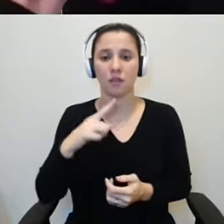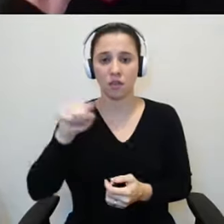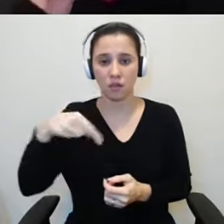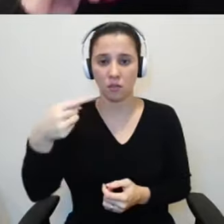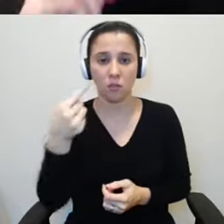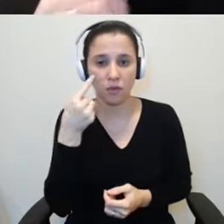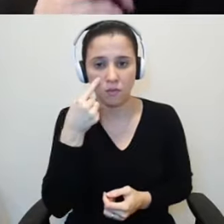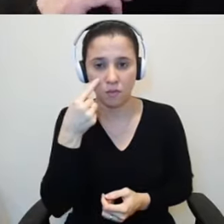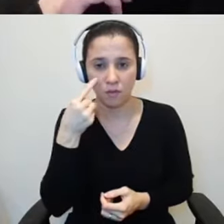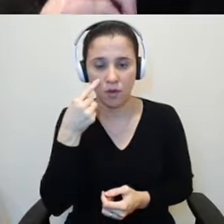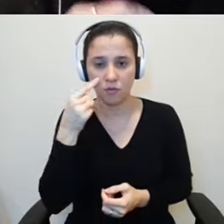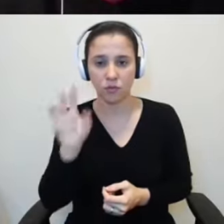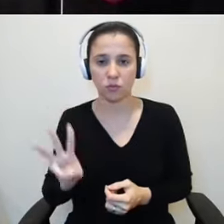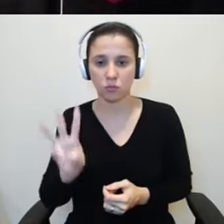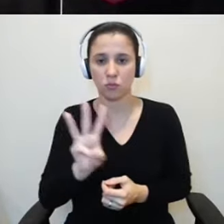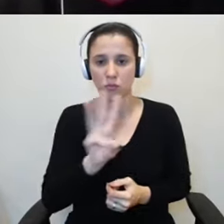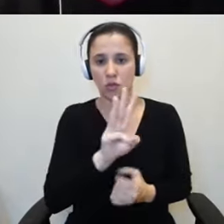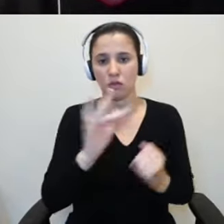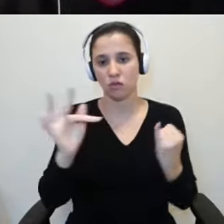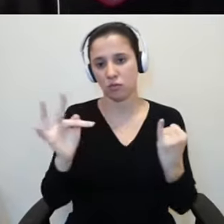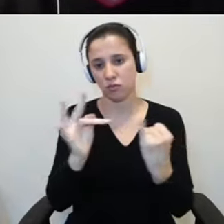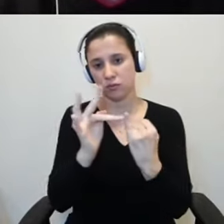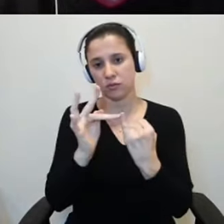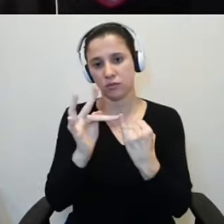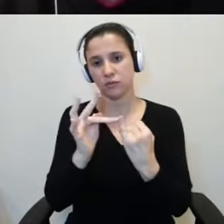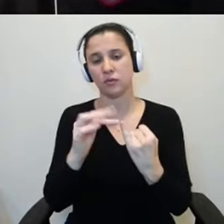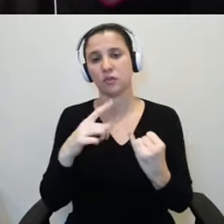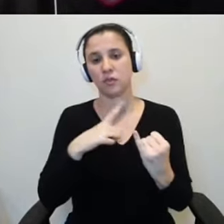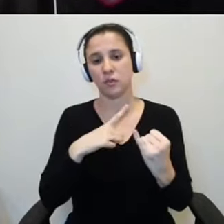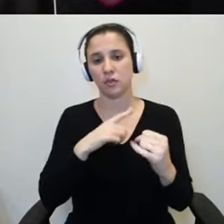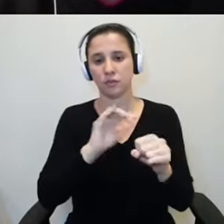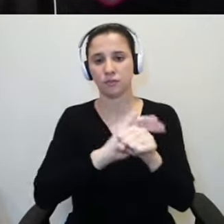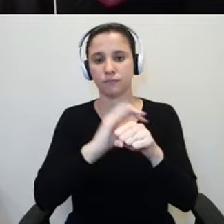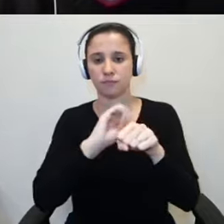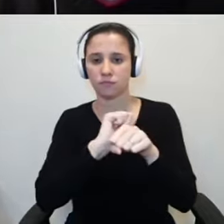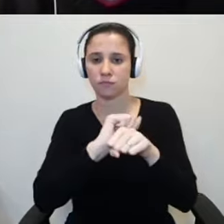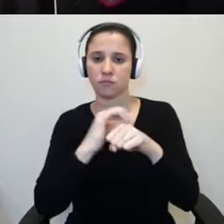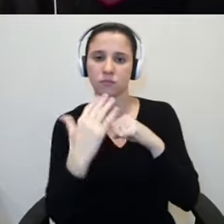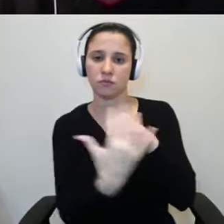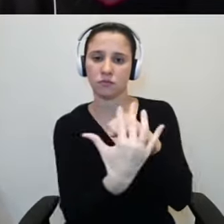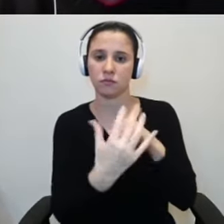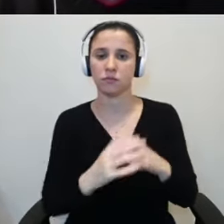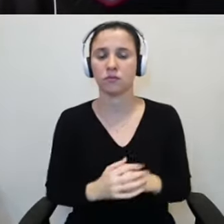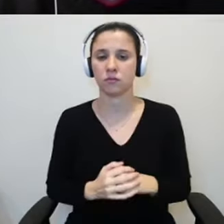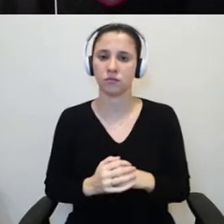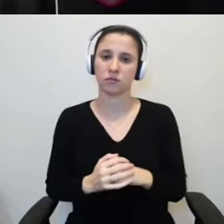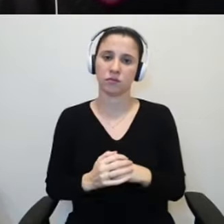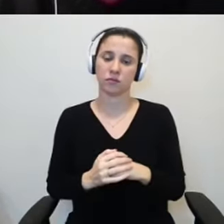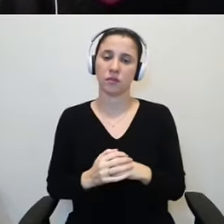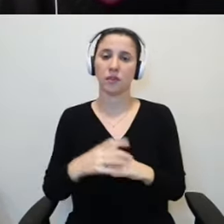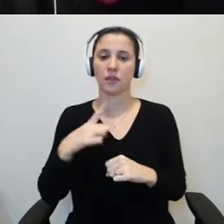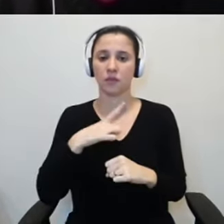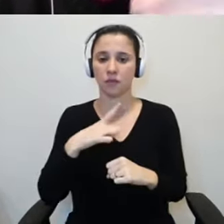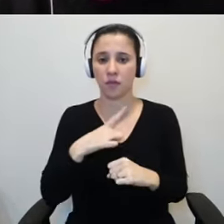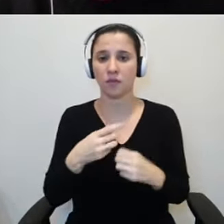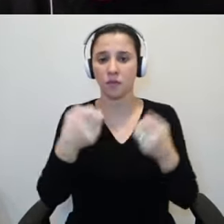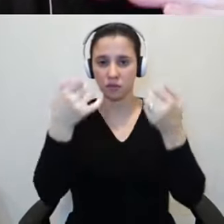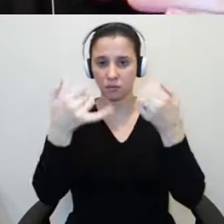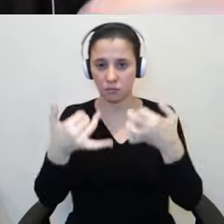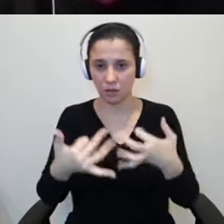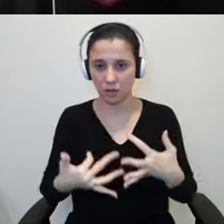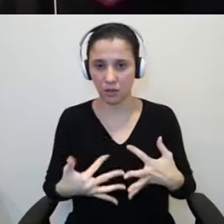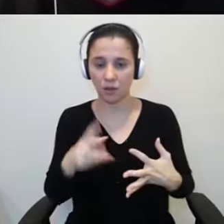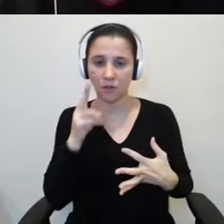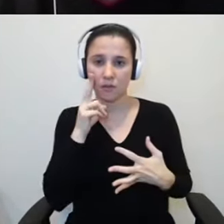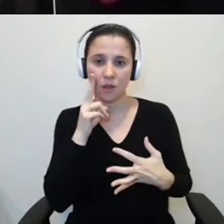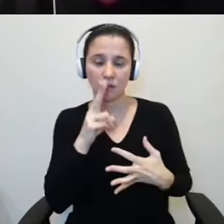seção do que a gente fez lá do coronavírus, né? Com as informações essenciais, vocês vão ver lá que